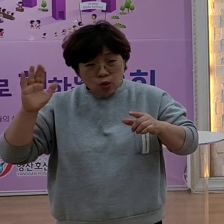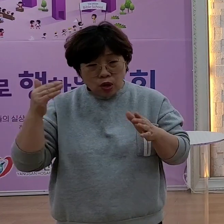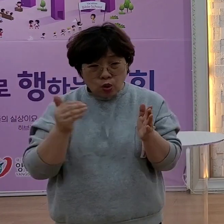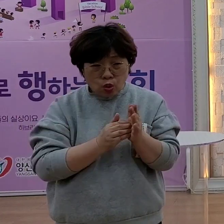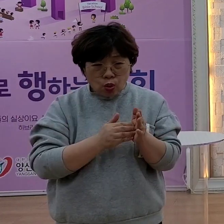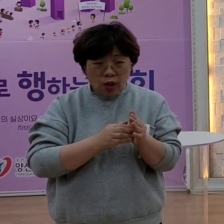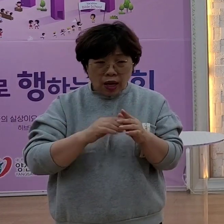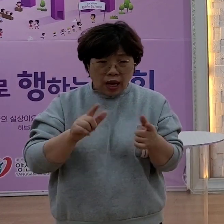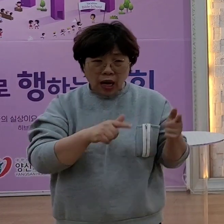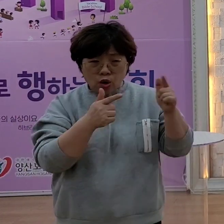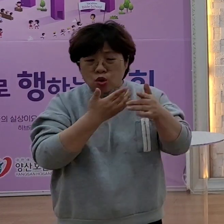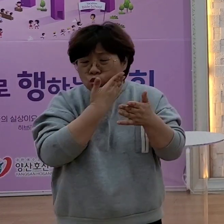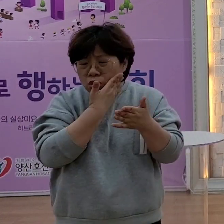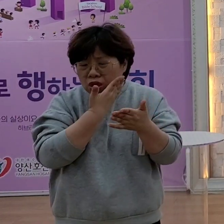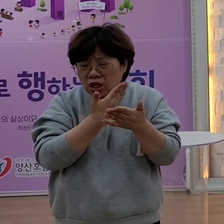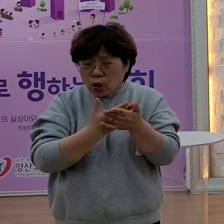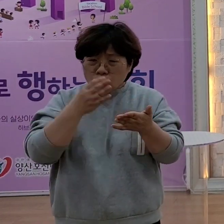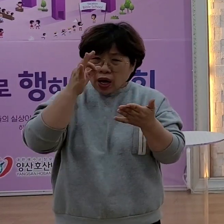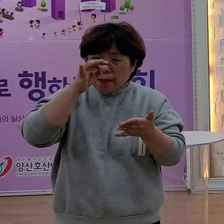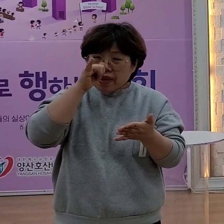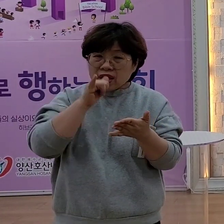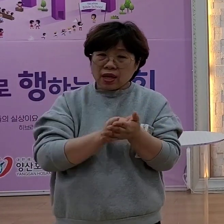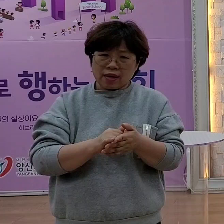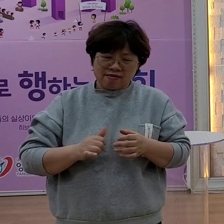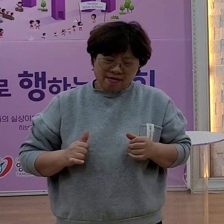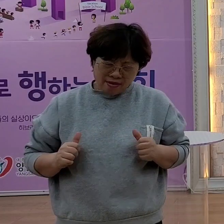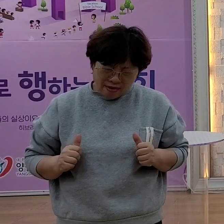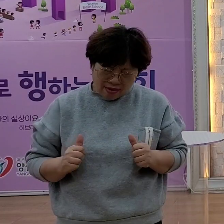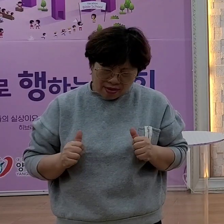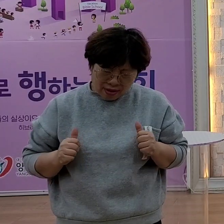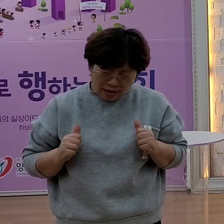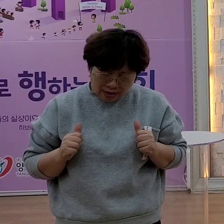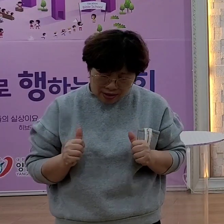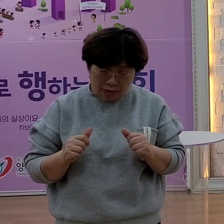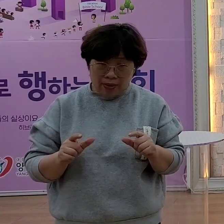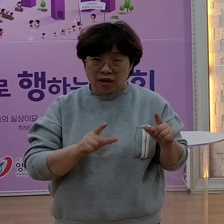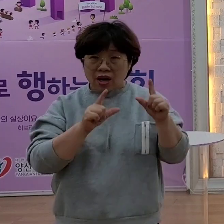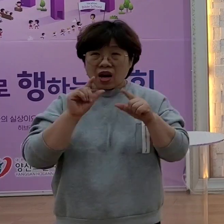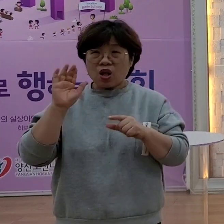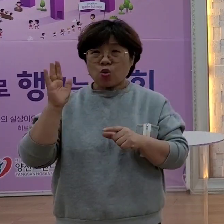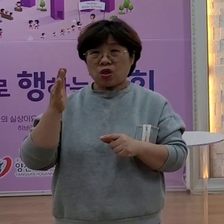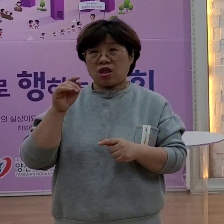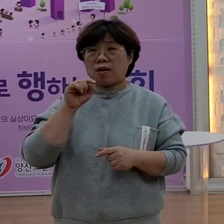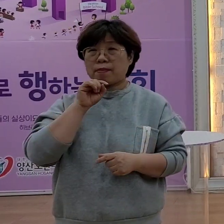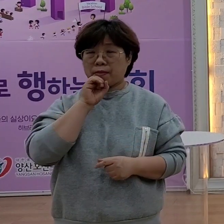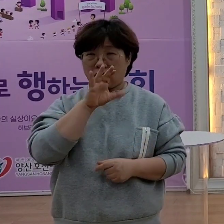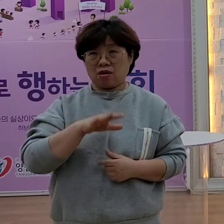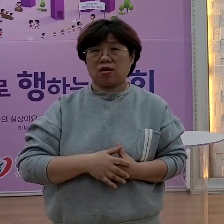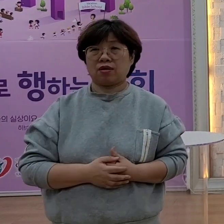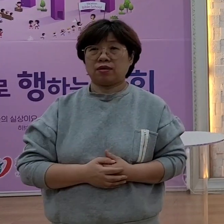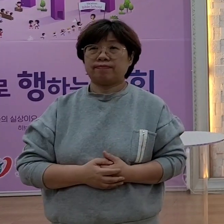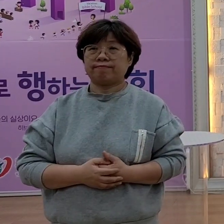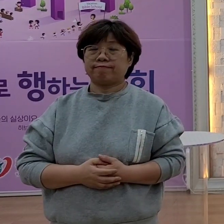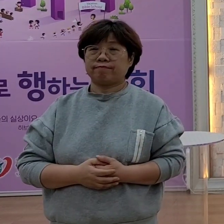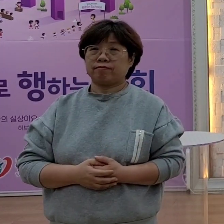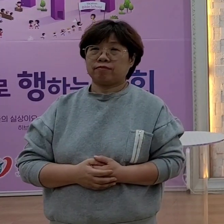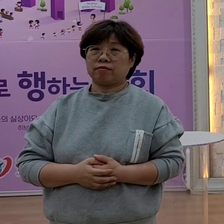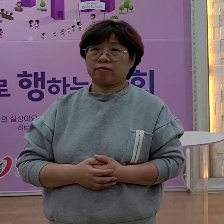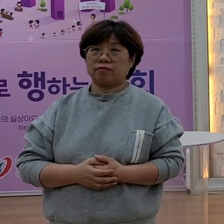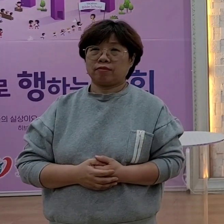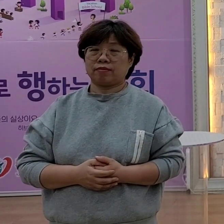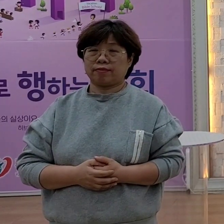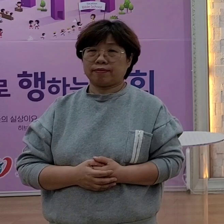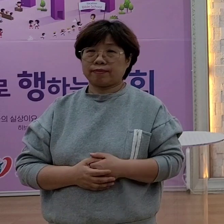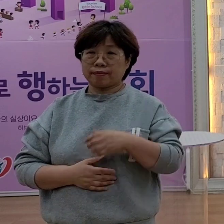귀하게, 그리고 이 하루를 가치 있게 이렇게 열심히 최선을 다해서 살아야 한다라는 이것을 우리에게